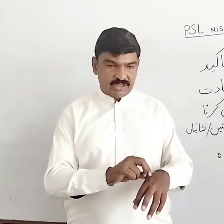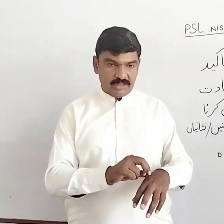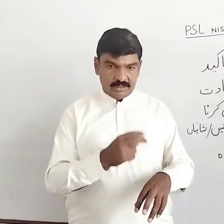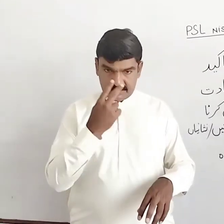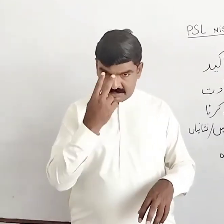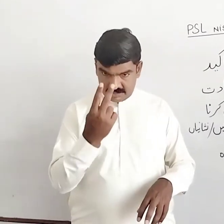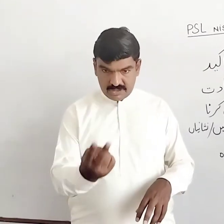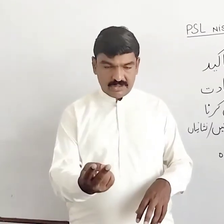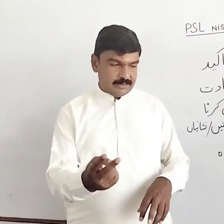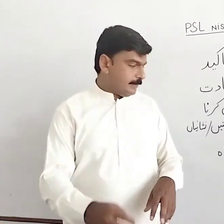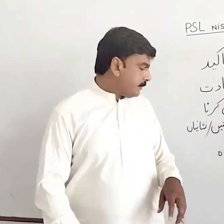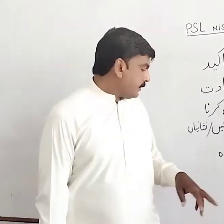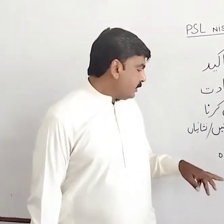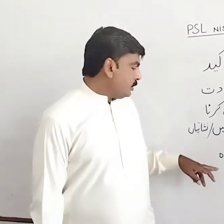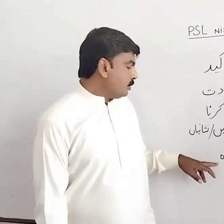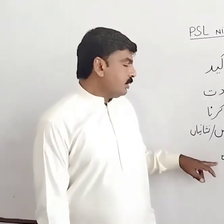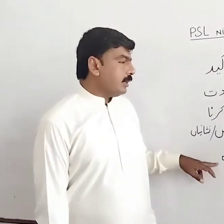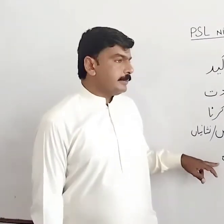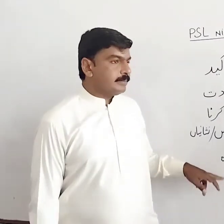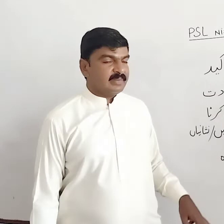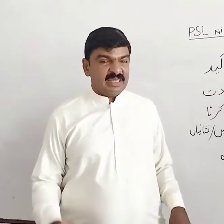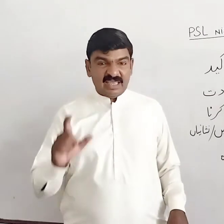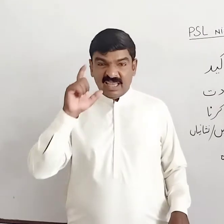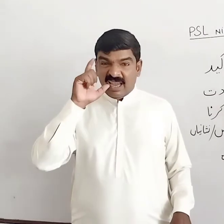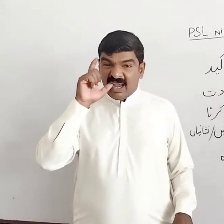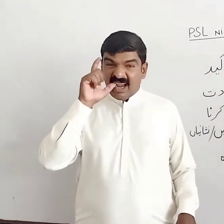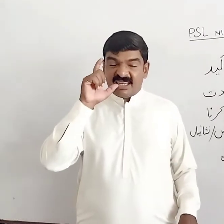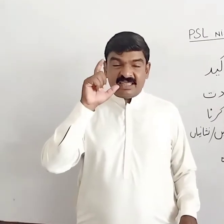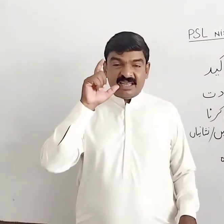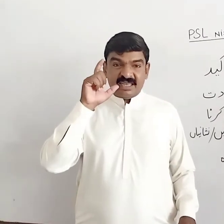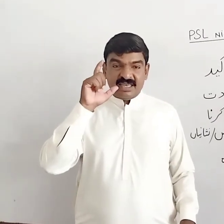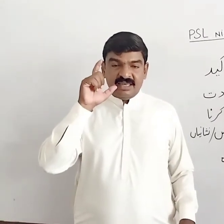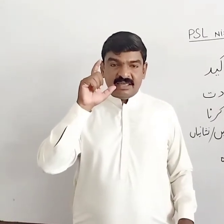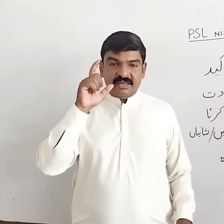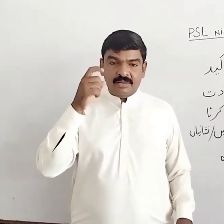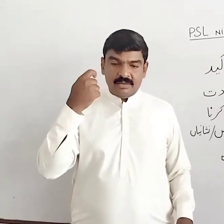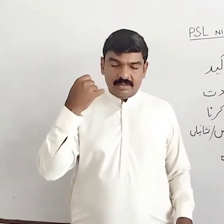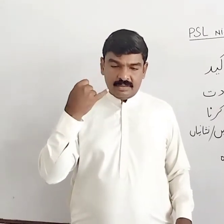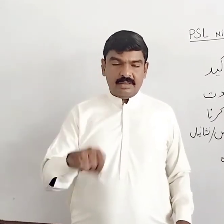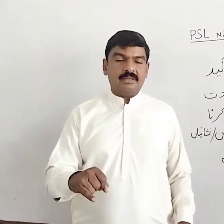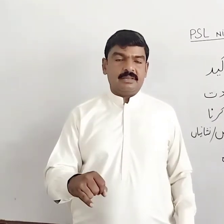نشان دیکھنا، گناہ، شیطان کا سائن اور غلط کام،